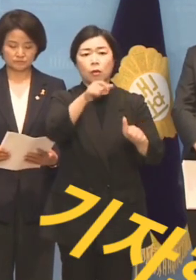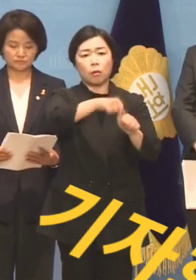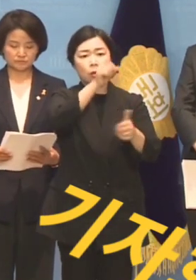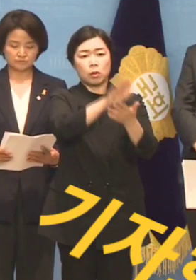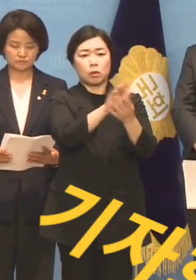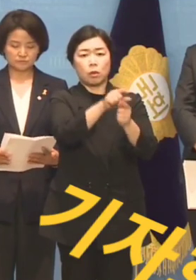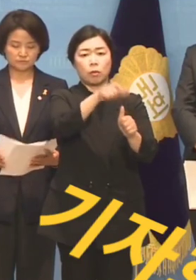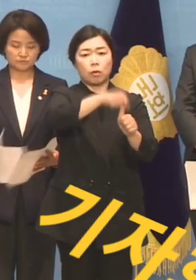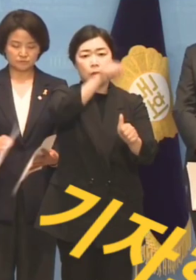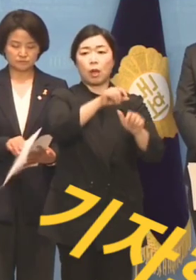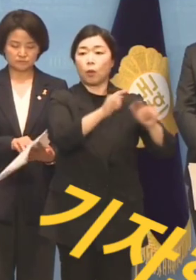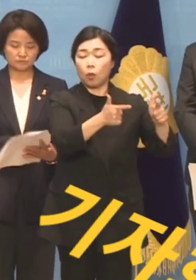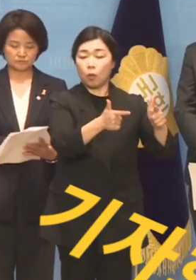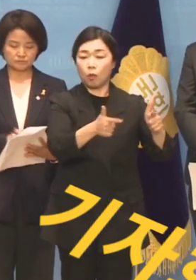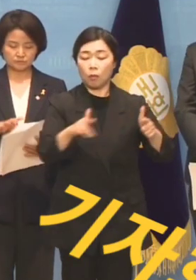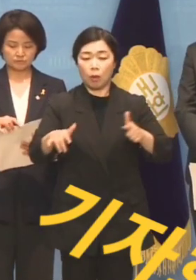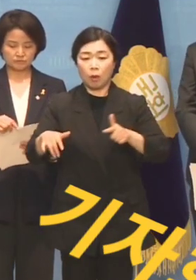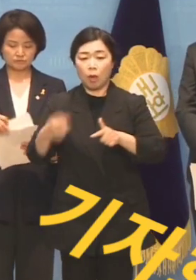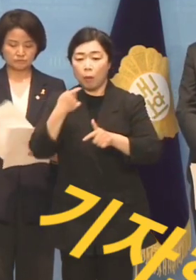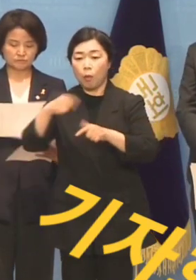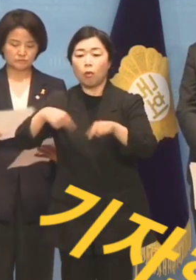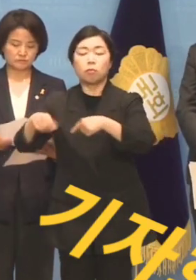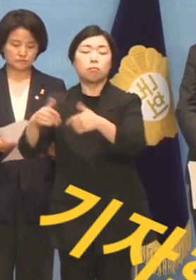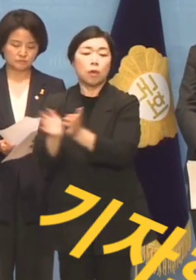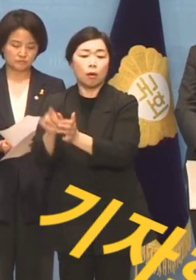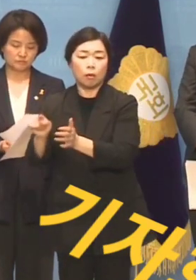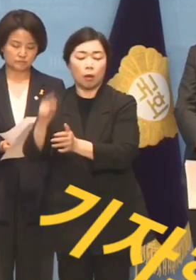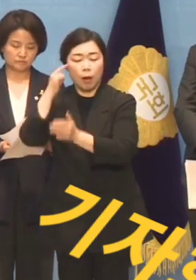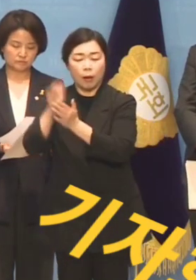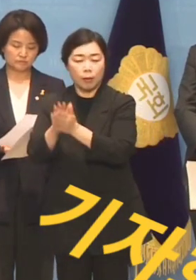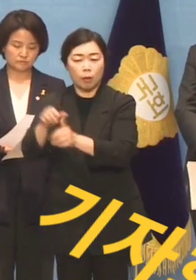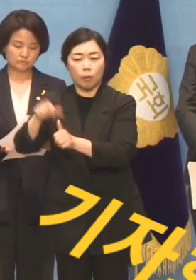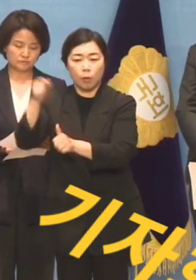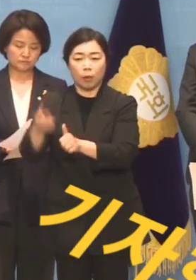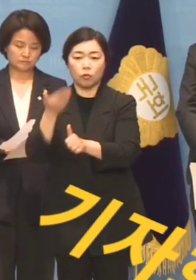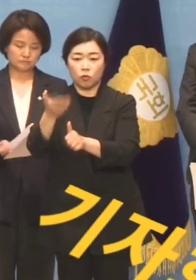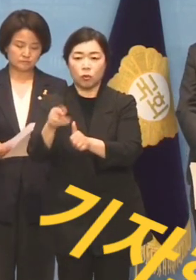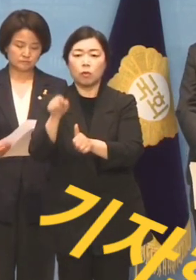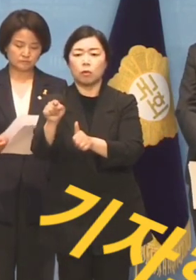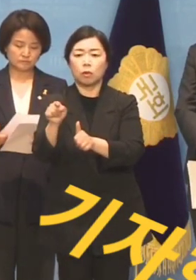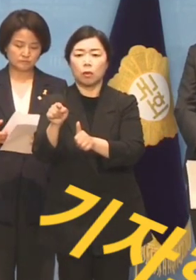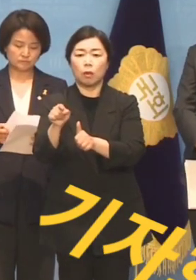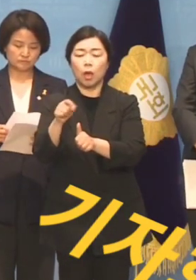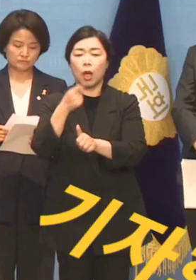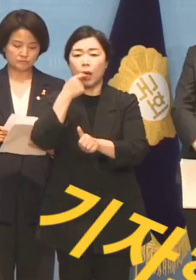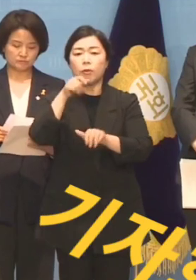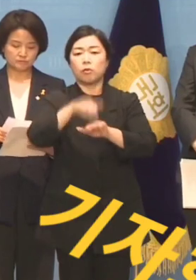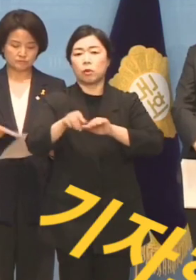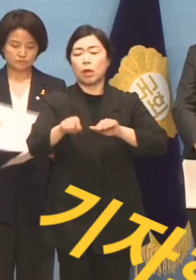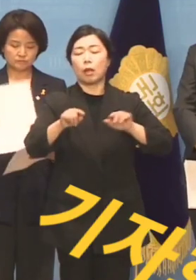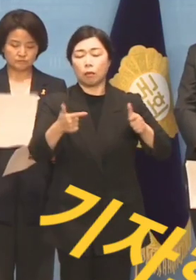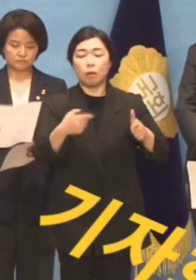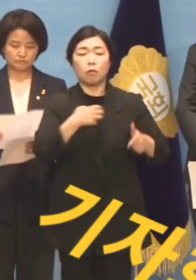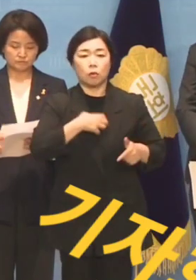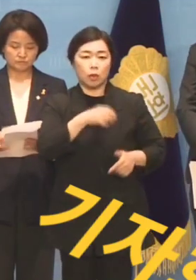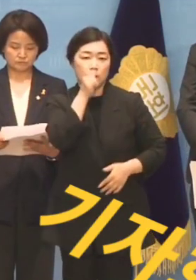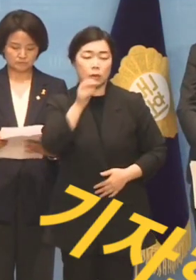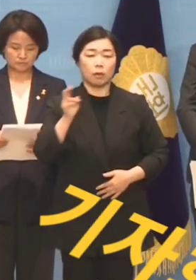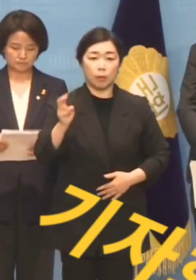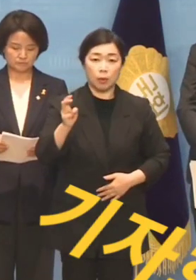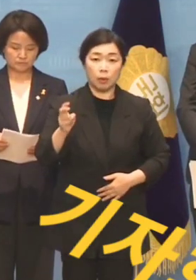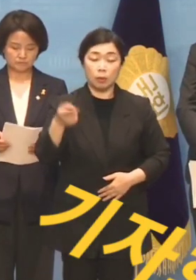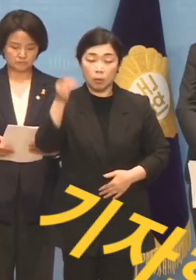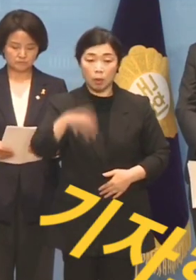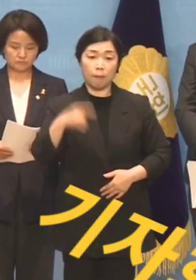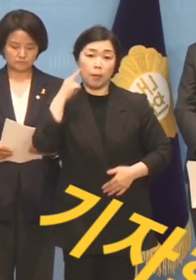선출하지 않고 당에서 지도부가 알아서 민주성이 떨어지는 거 아니냐 이 우려에 대해서는 만약에